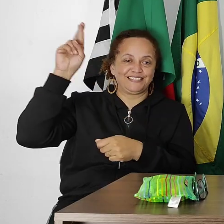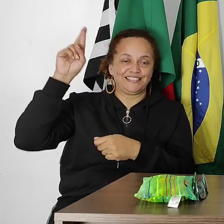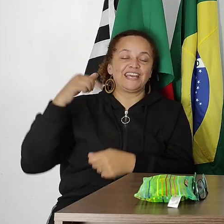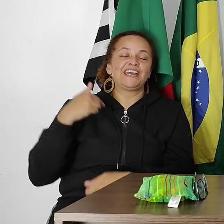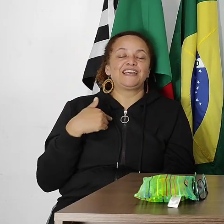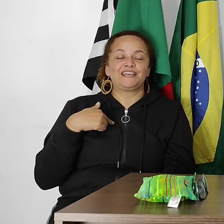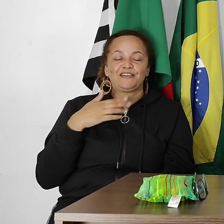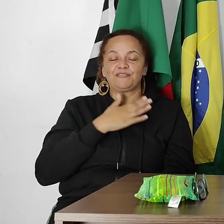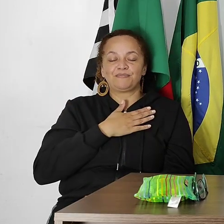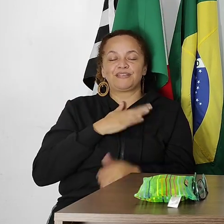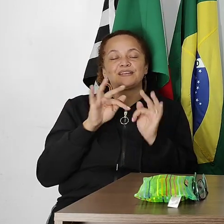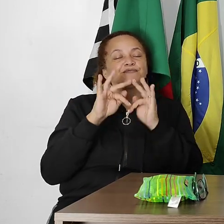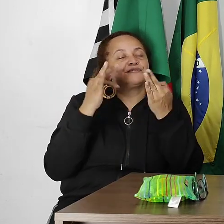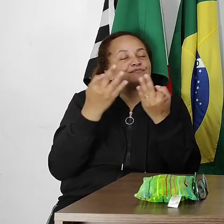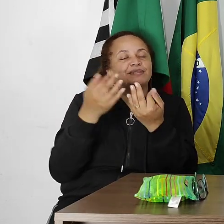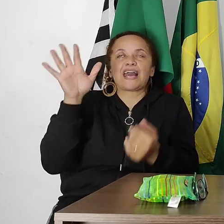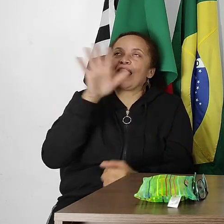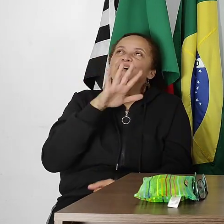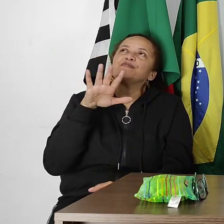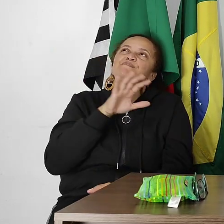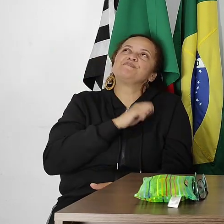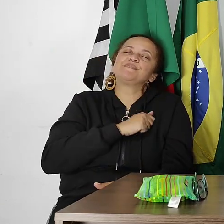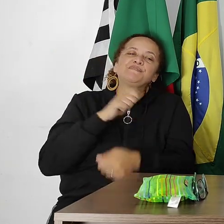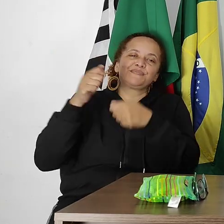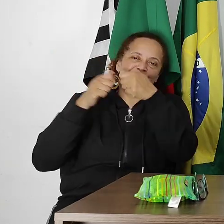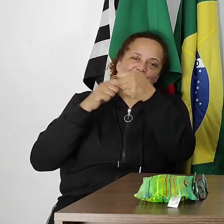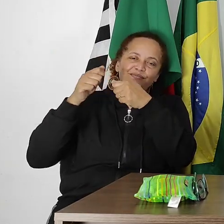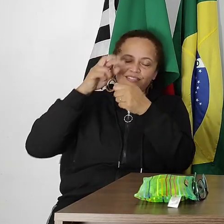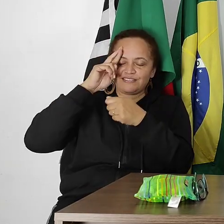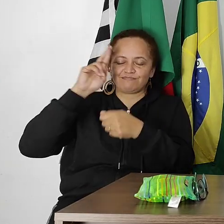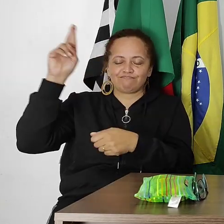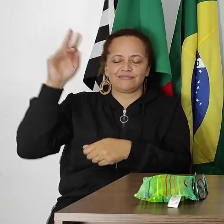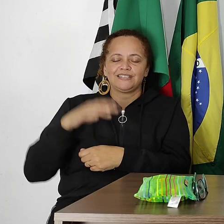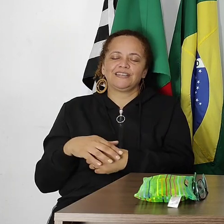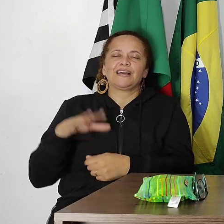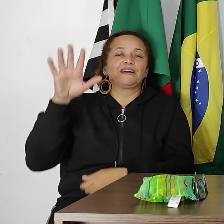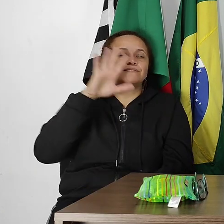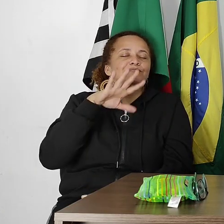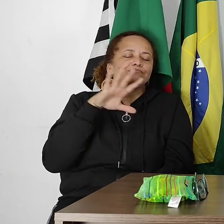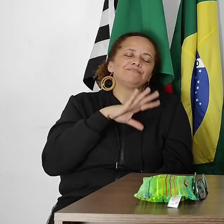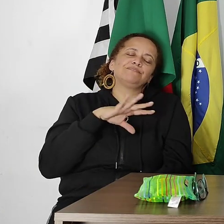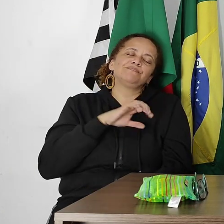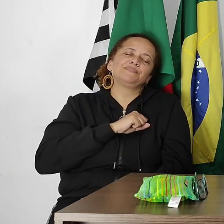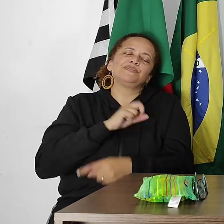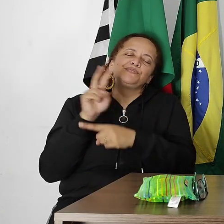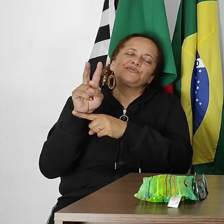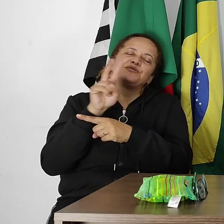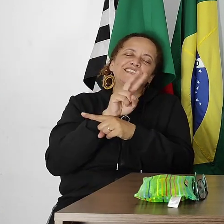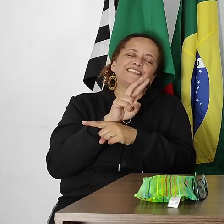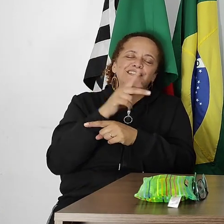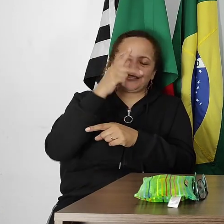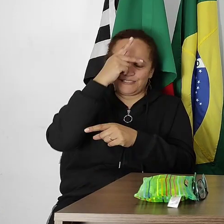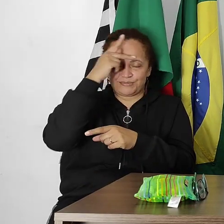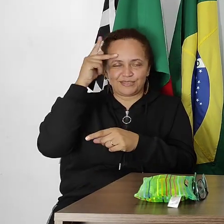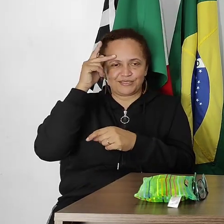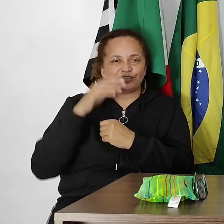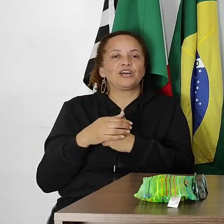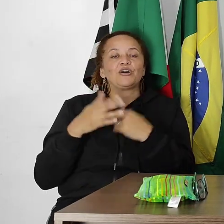servir ao Senhor. Nós adoramos lidar com almas. Hoje nós somos uma família